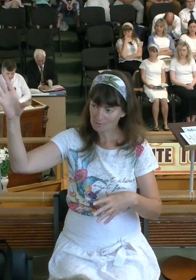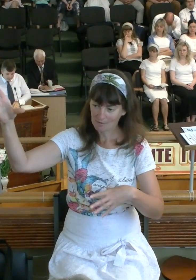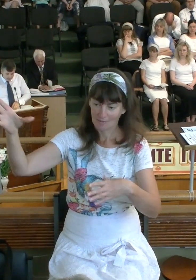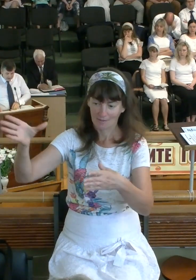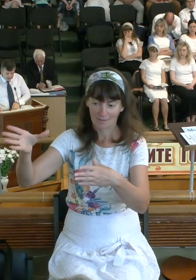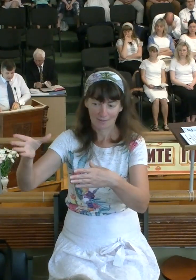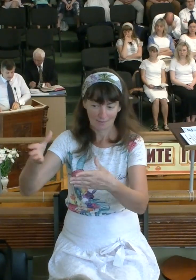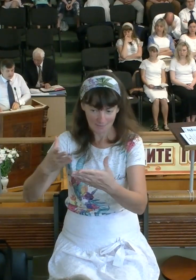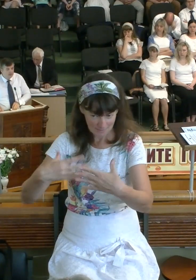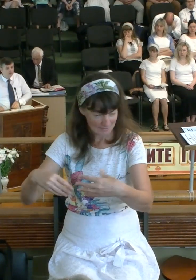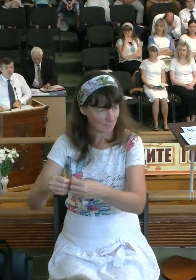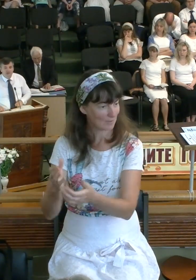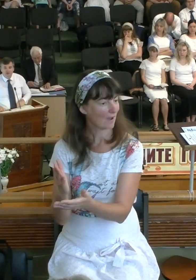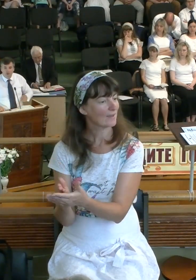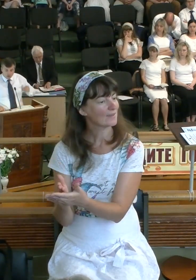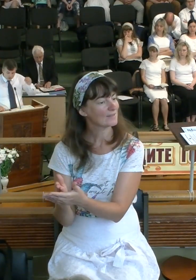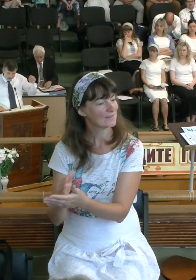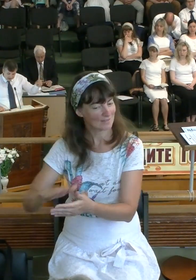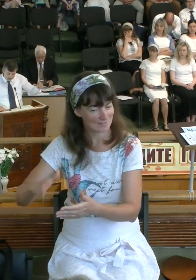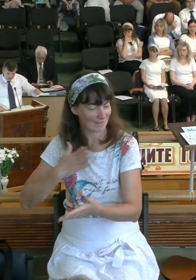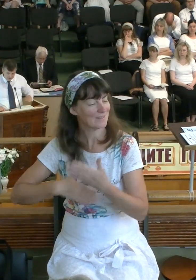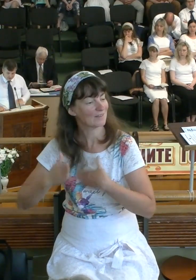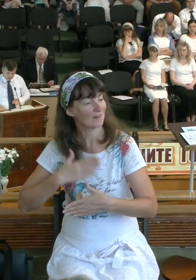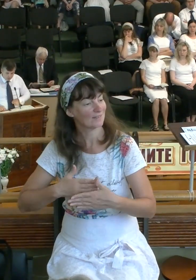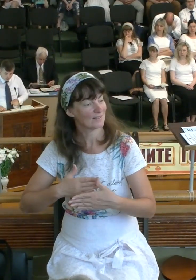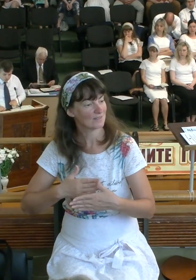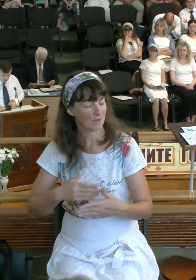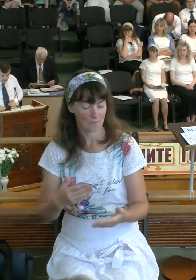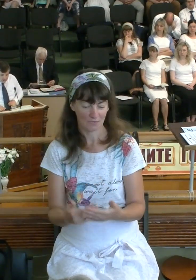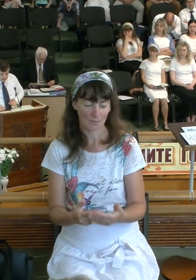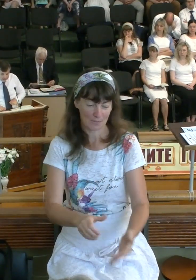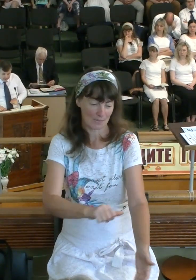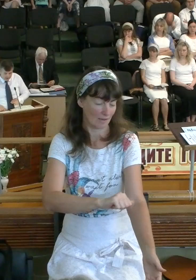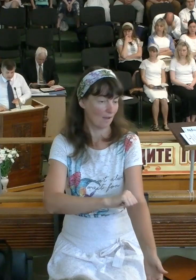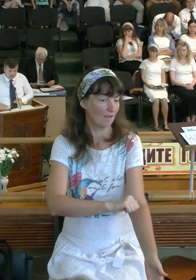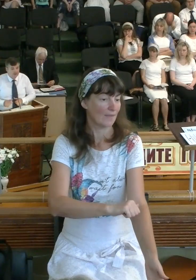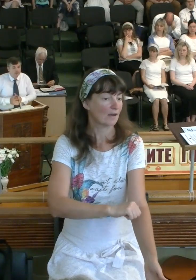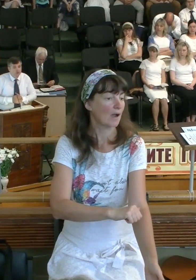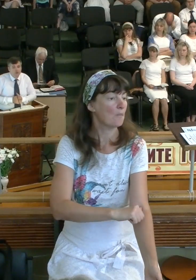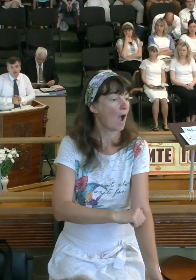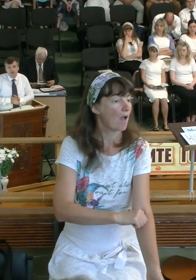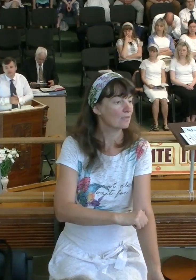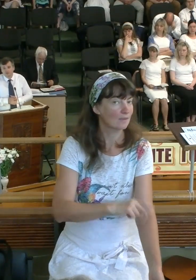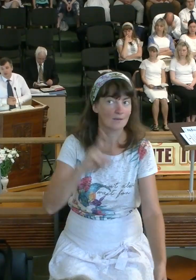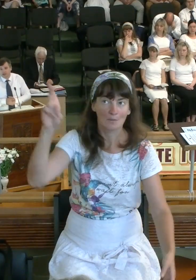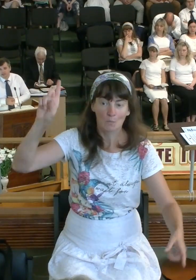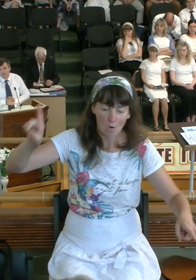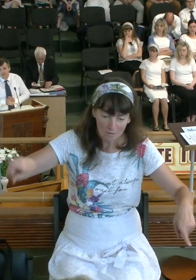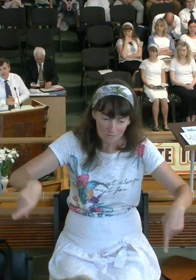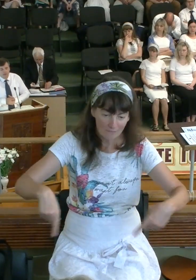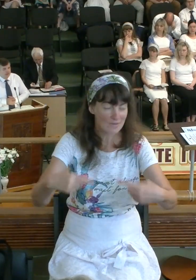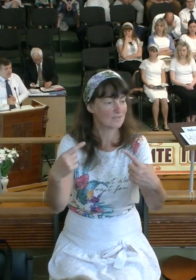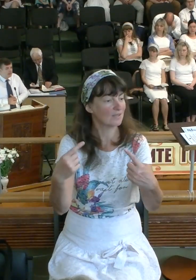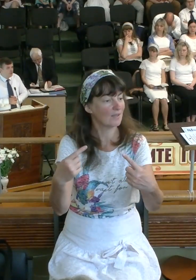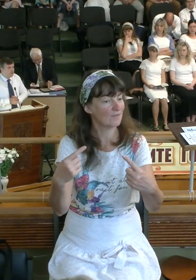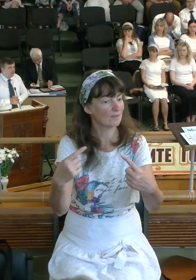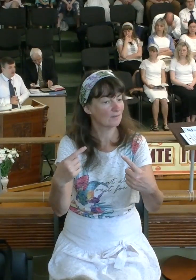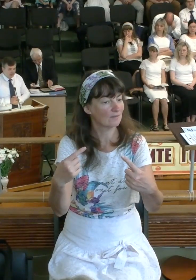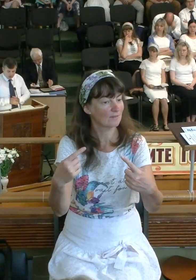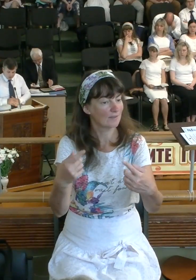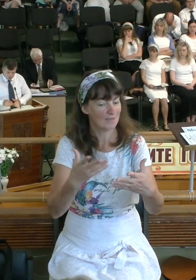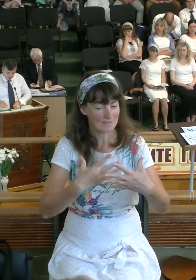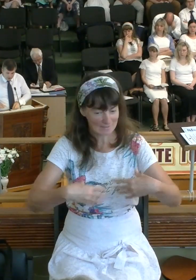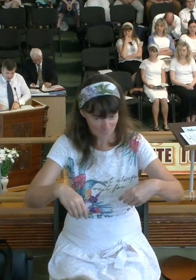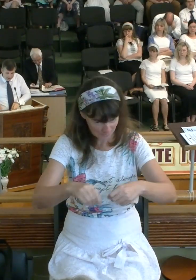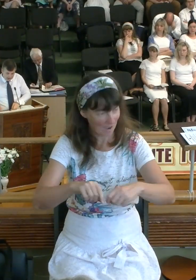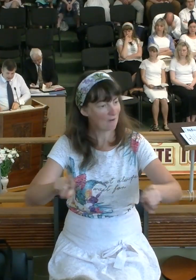своими родителями, Дух Святой, Он восстанавливает все то, что грех разрушил в жизни. Но вы знаете,